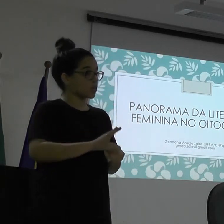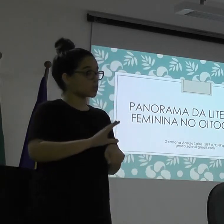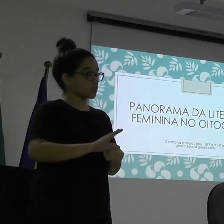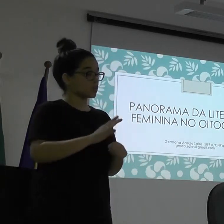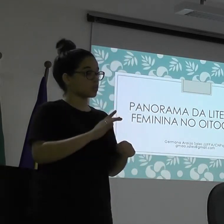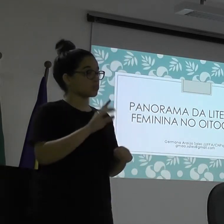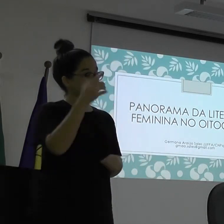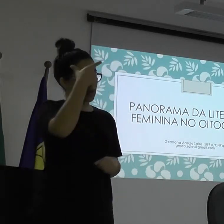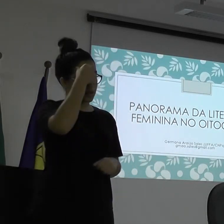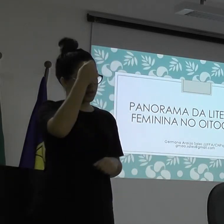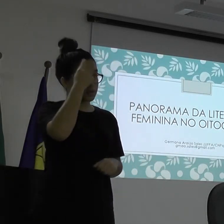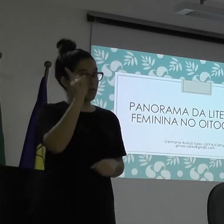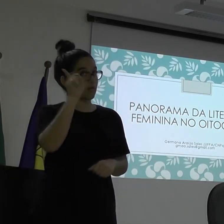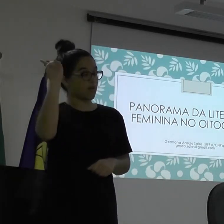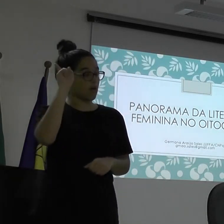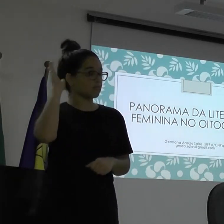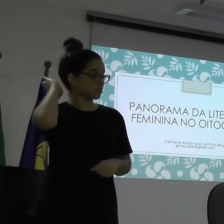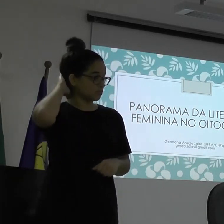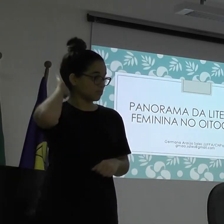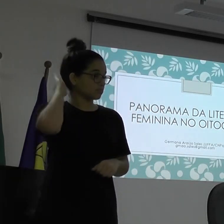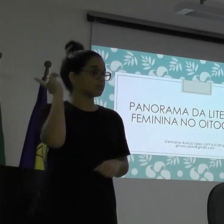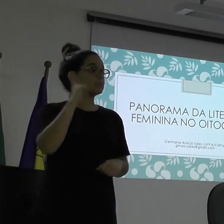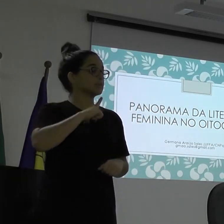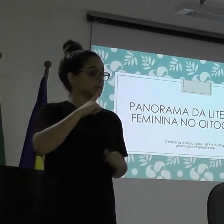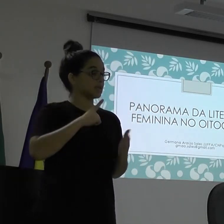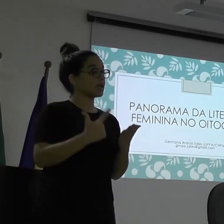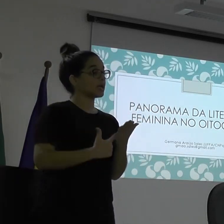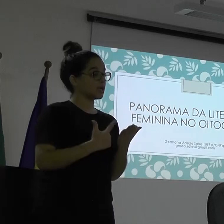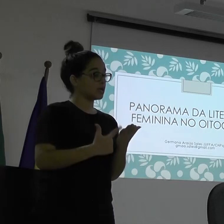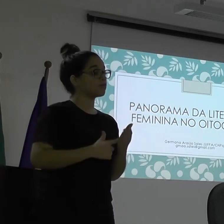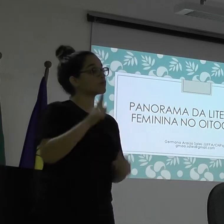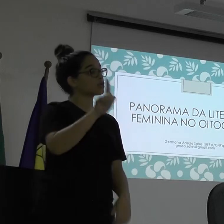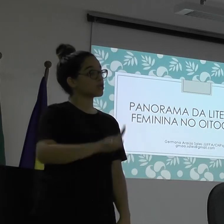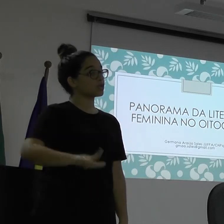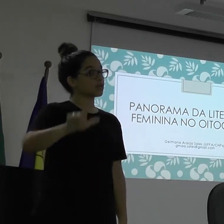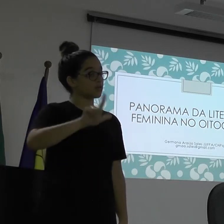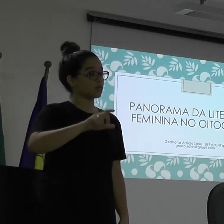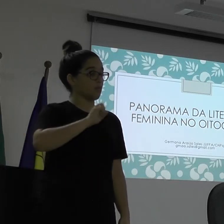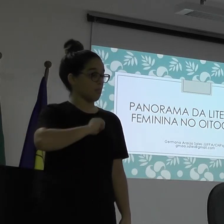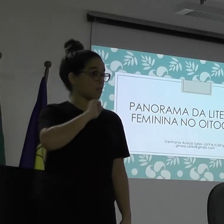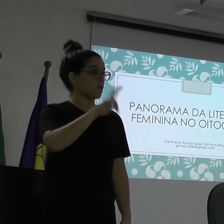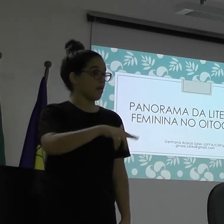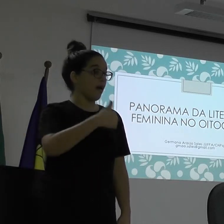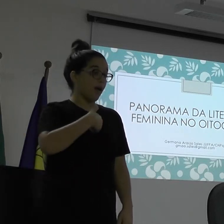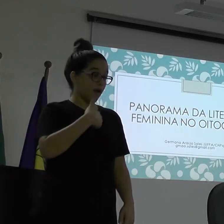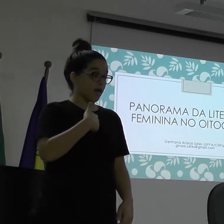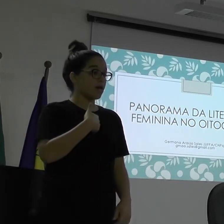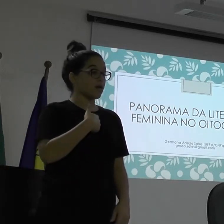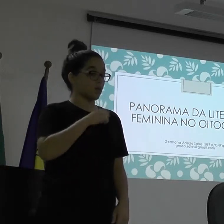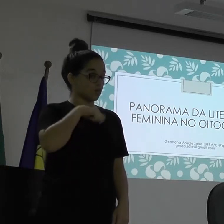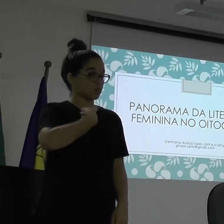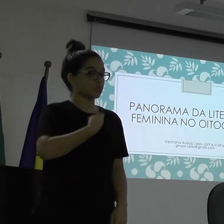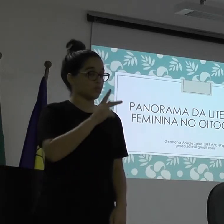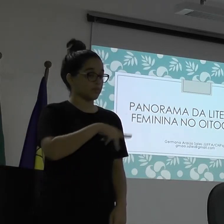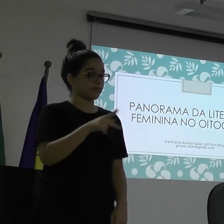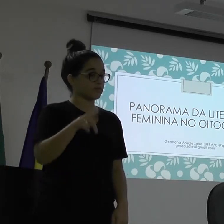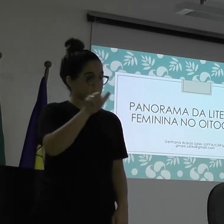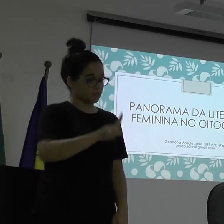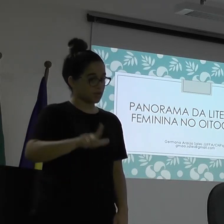instituição em que nós temos os níveis de literatura portuguesa. Eu sou professora de literatura portuguesa.